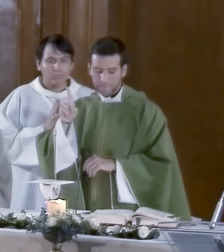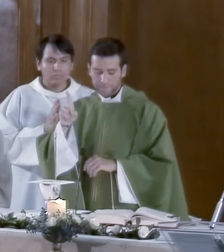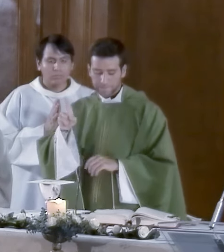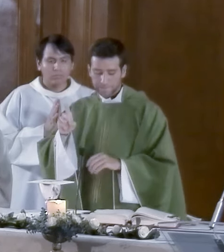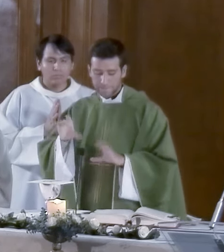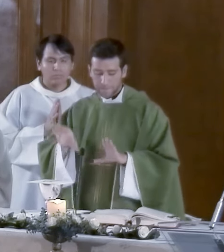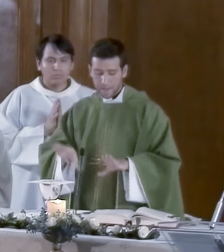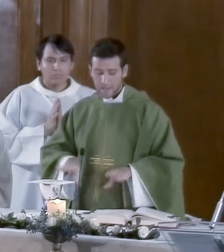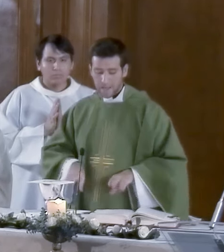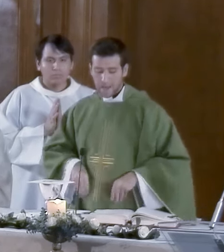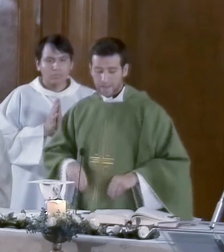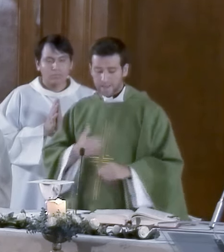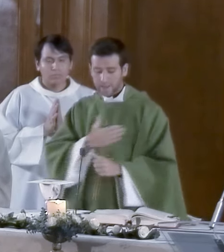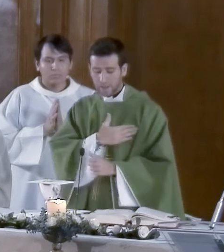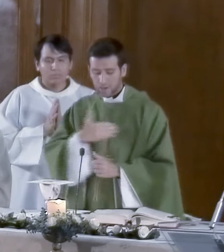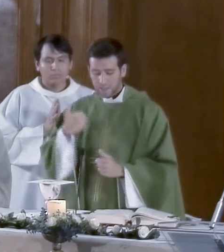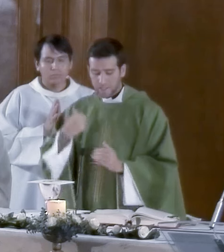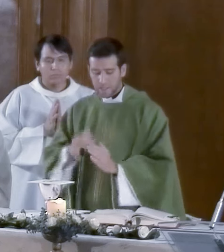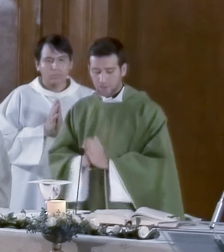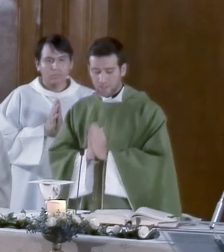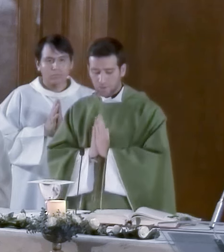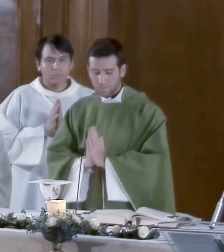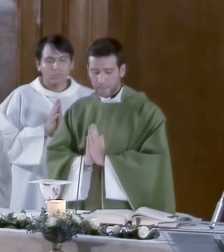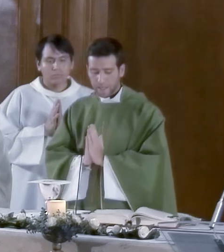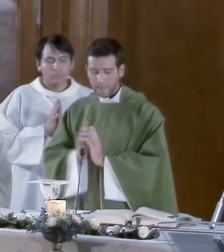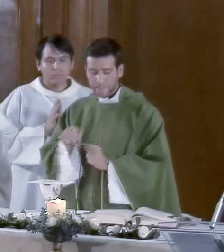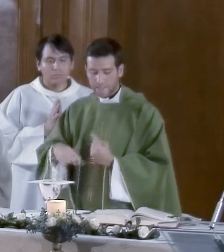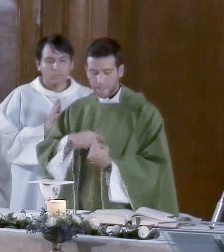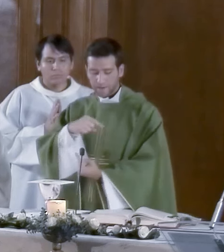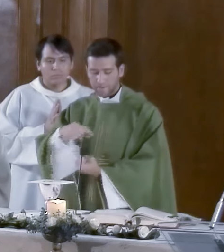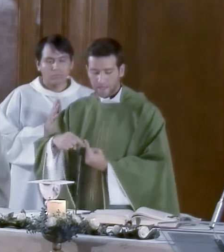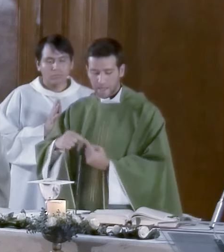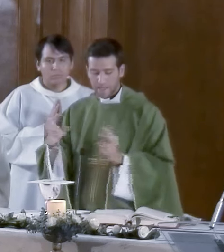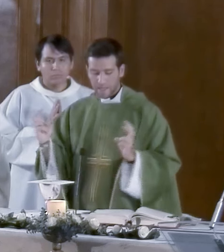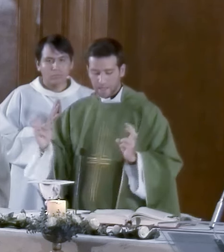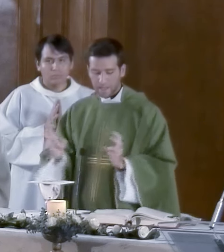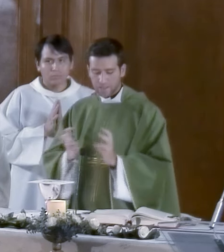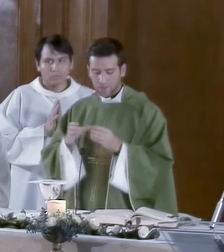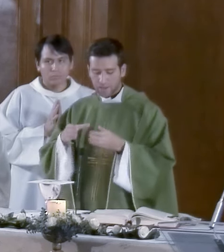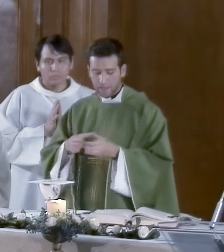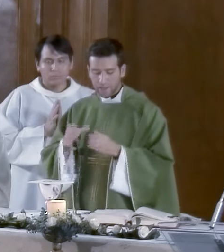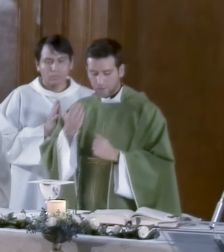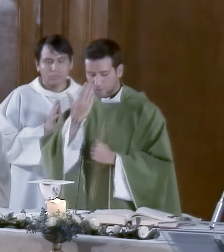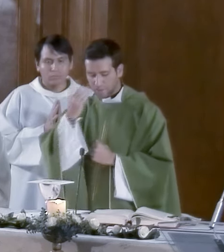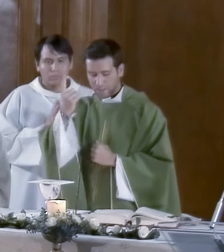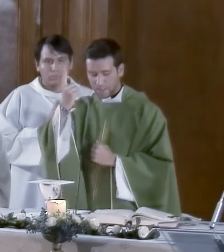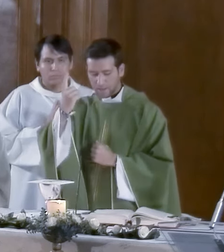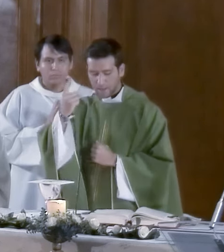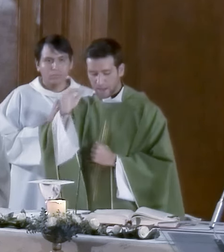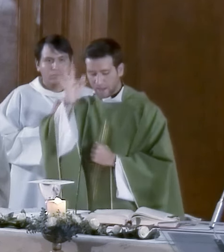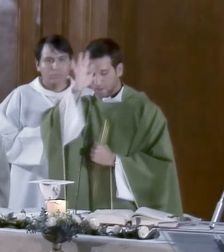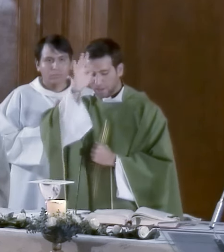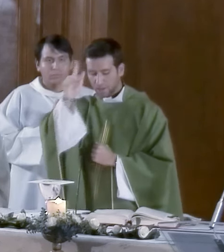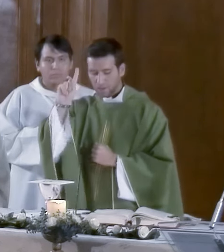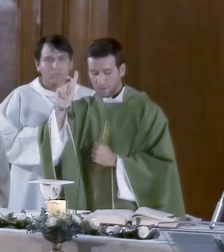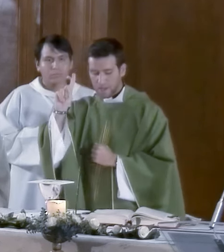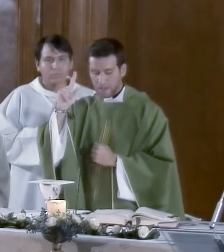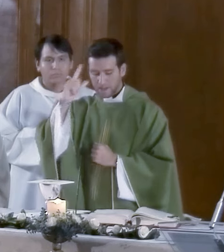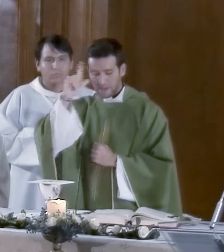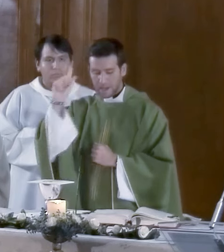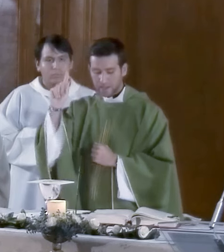ti. Atiende los deseos y súplicas de esta familia que has congregado en tu presencia en el